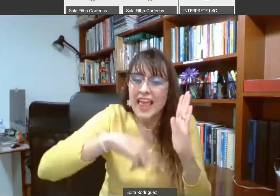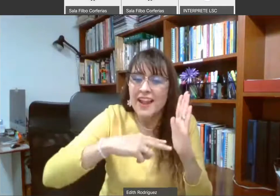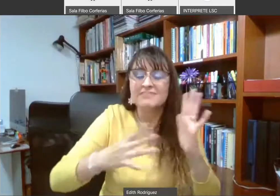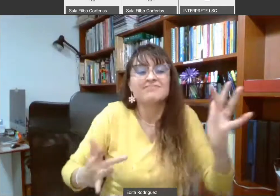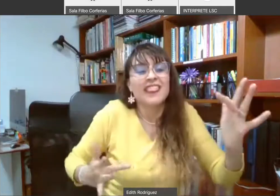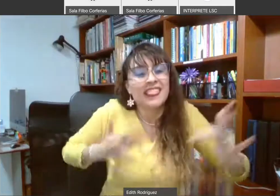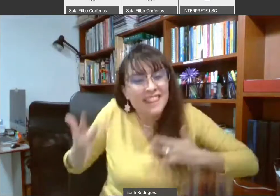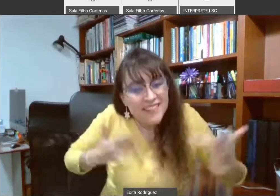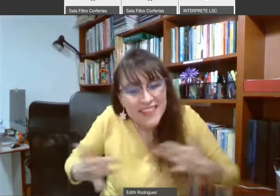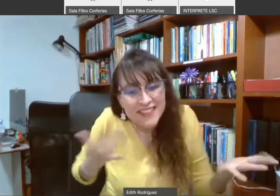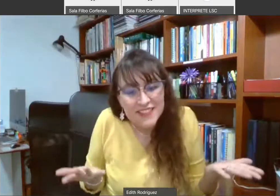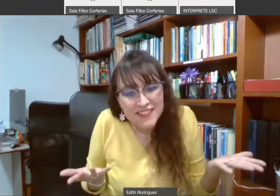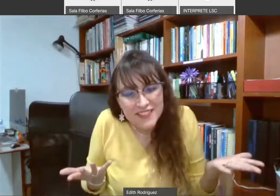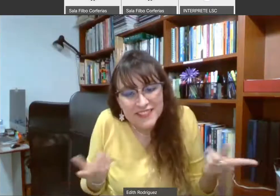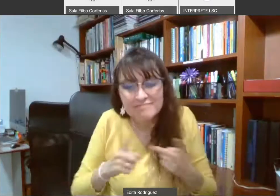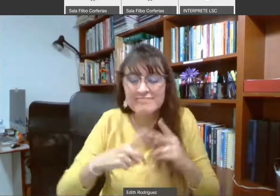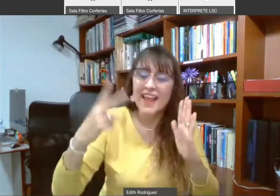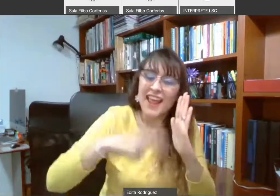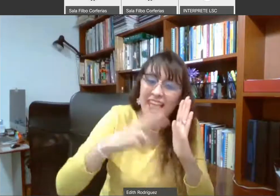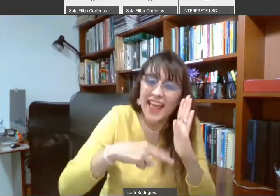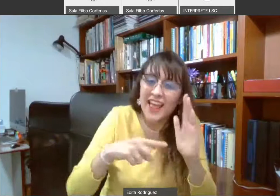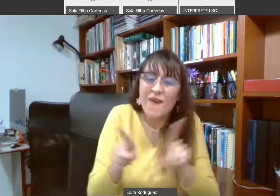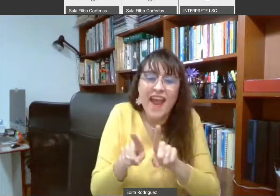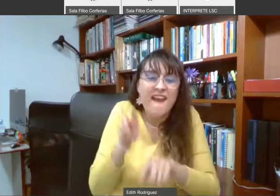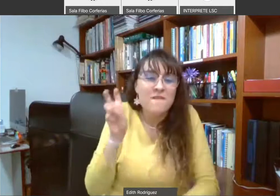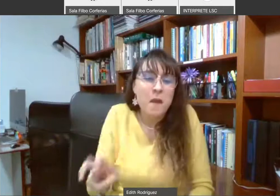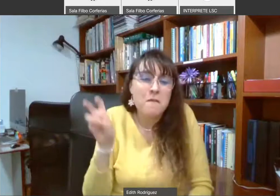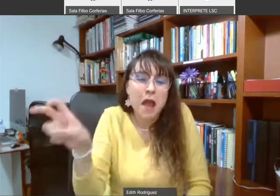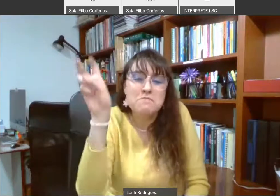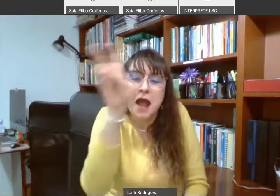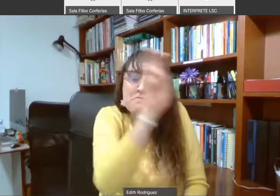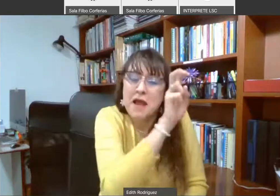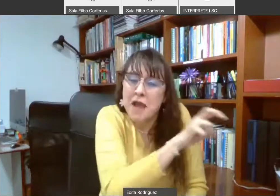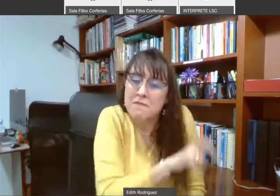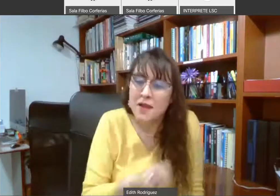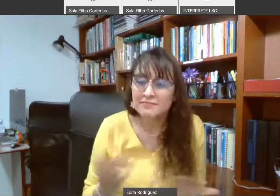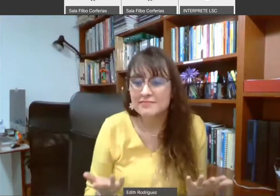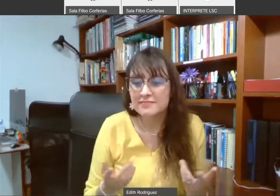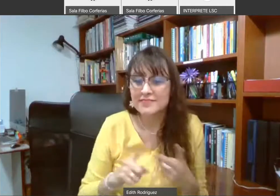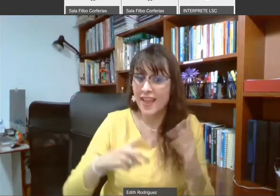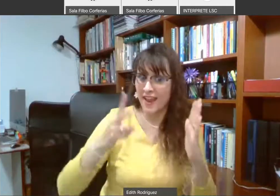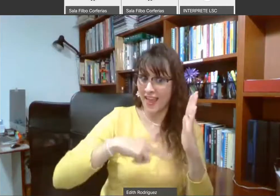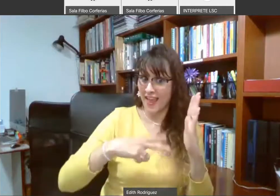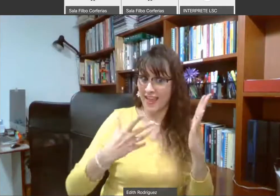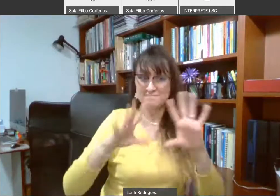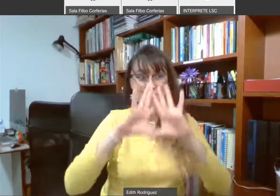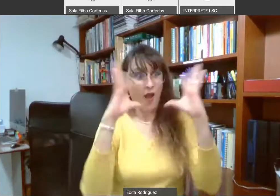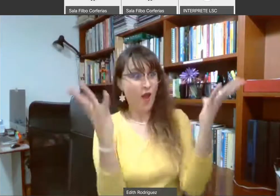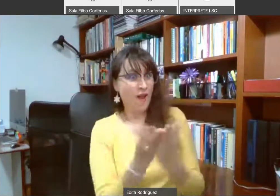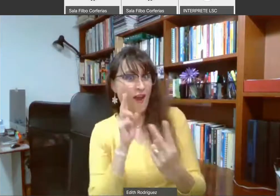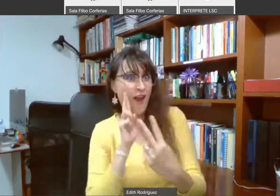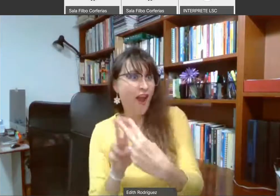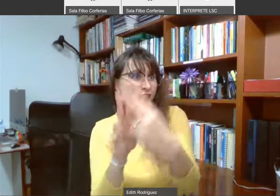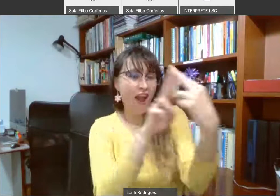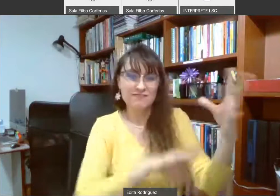que nosotros podamos hacer acciones, generar diferentes emociones, alegría, la lectura a veces también nos lleva a